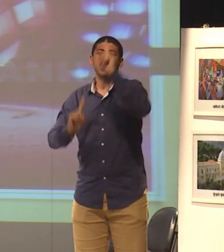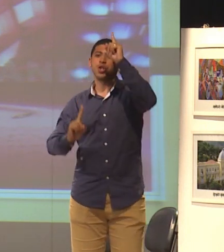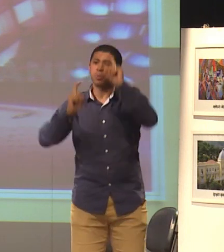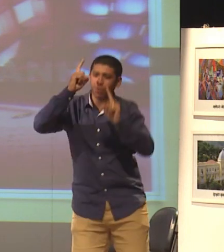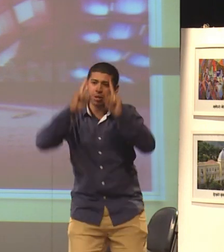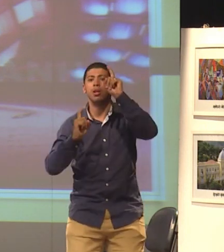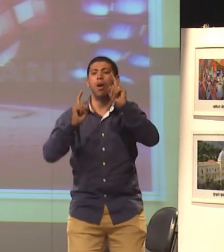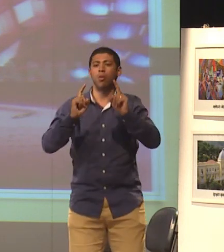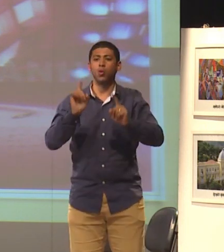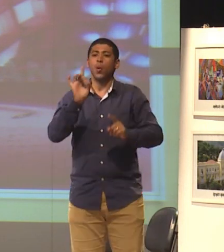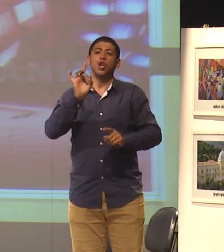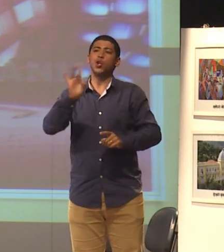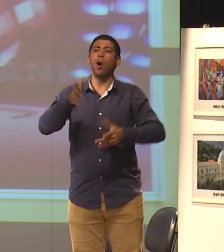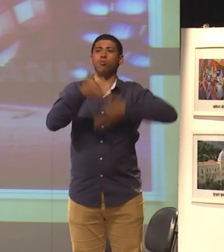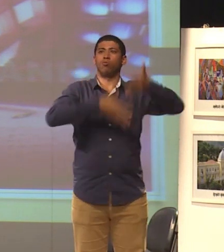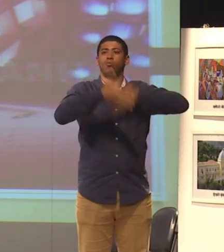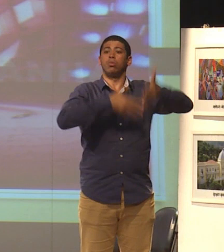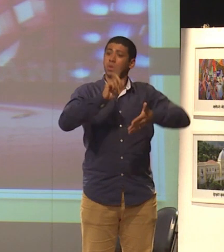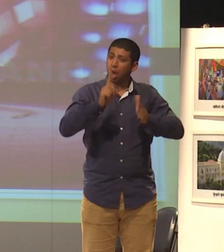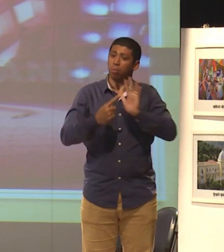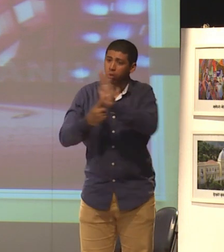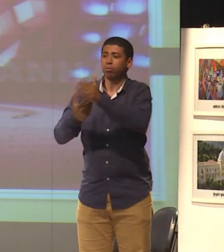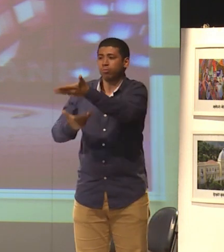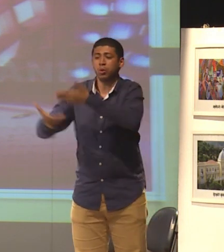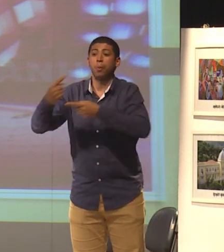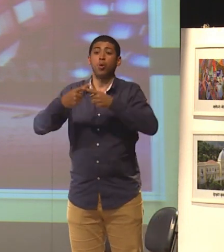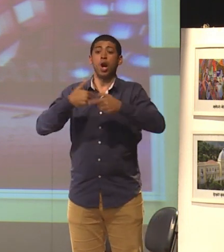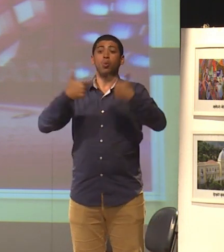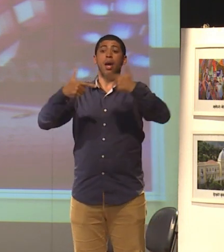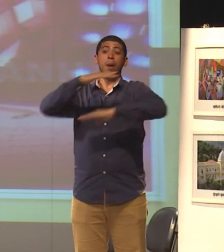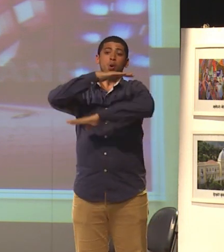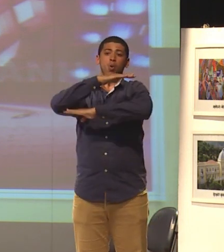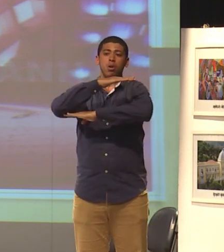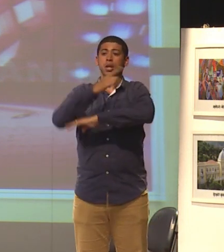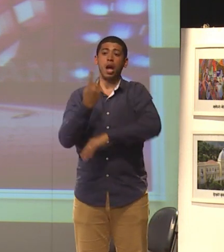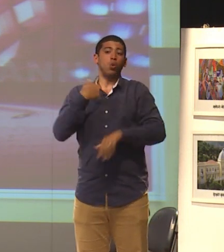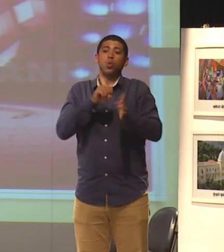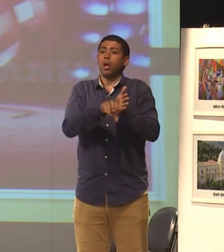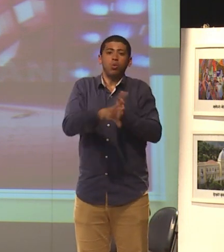Para um ouvinte que não sabe a língua de sinais, eu teria que usar muitas expressões, porque não adiantaria só usar a língua de sinais, né?